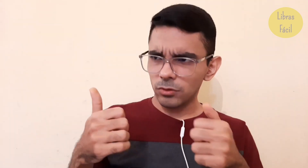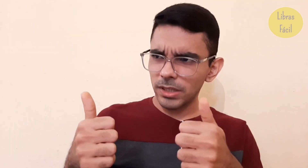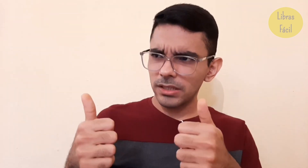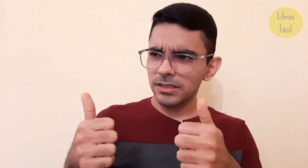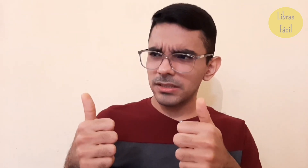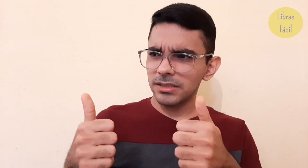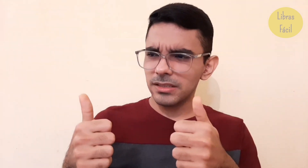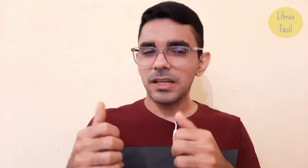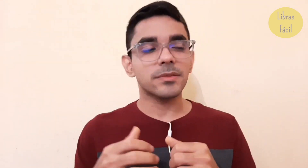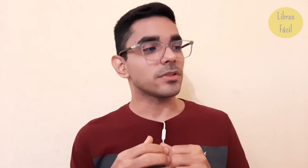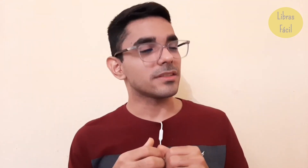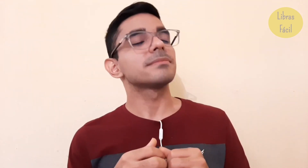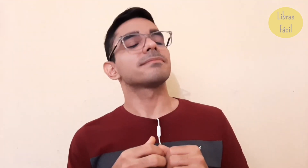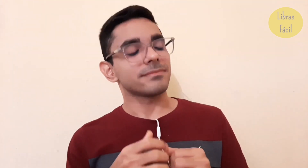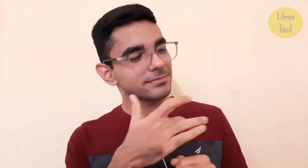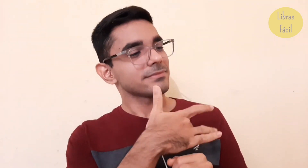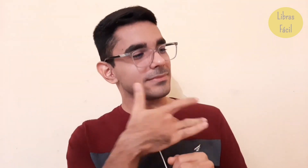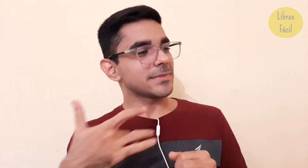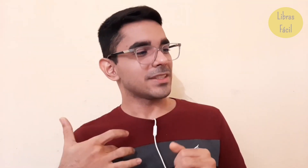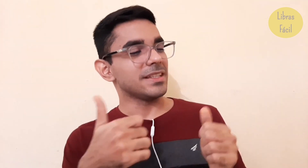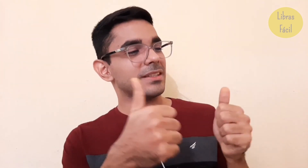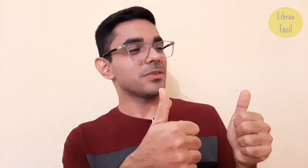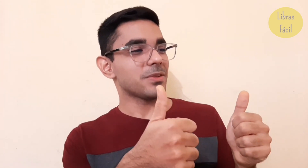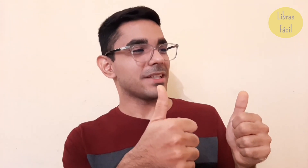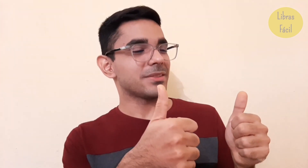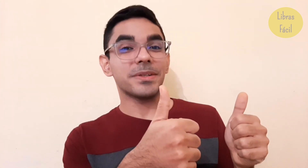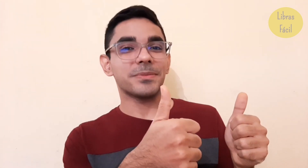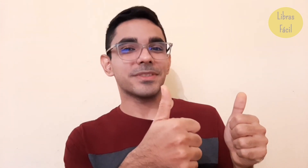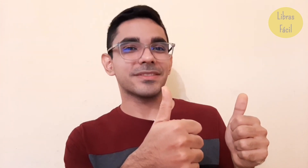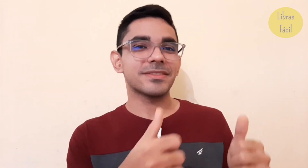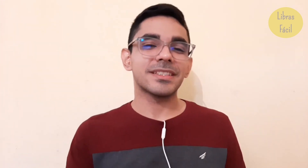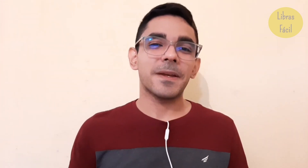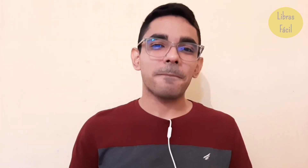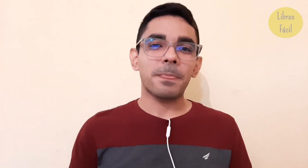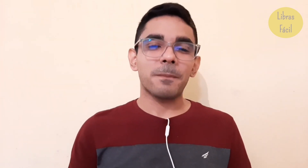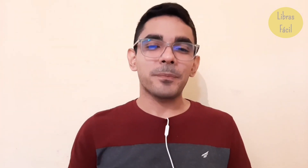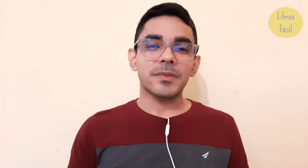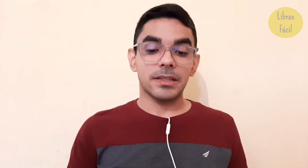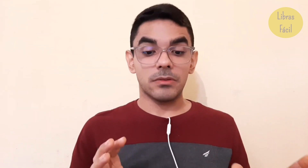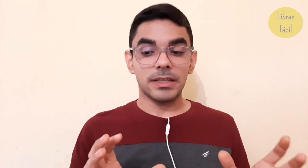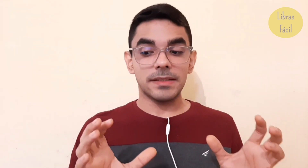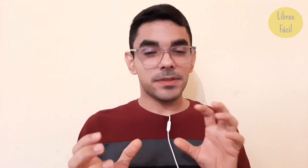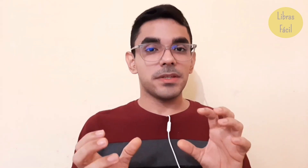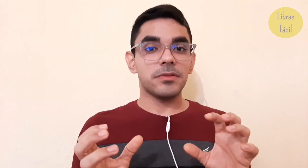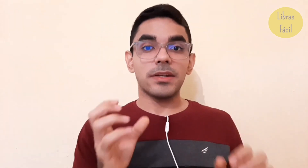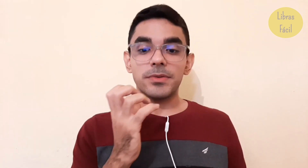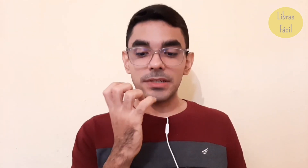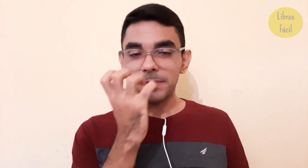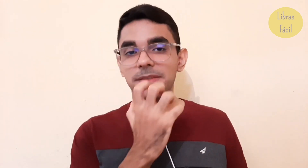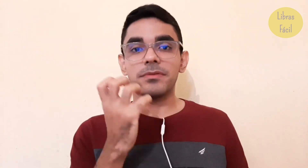bem? E a resposta? Sim, tudo jóia, tudo ótimo. Então, é simplesmente um ajuste na expressão